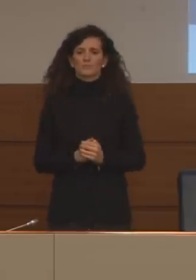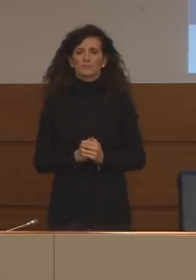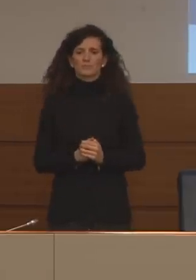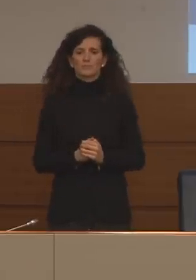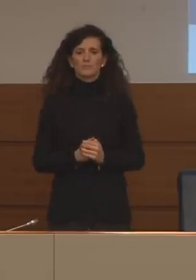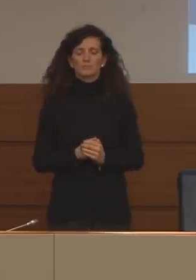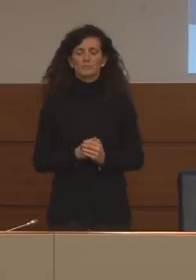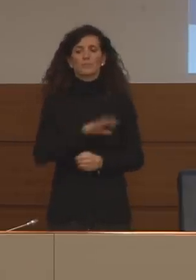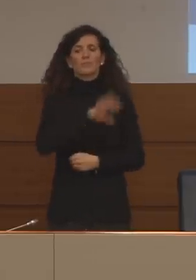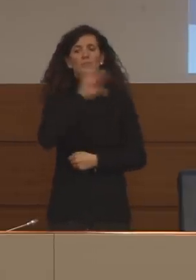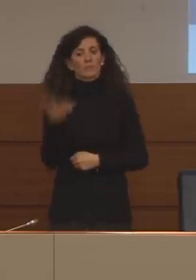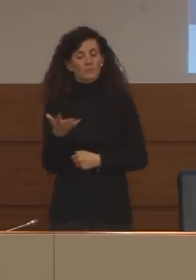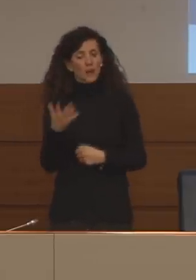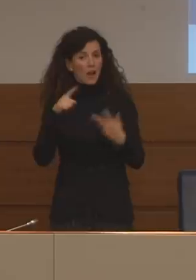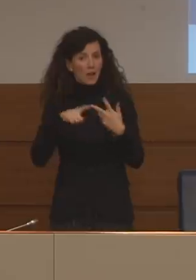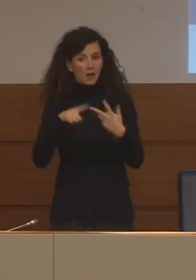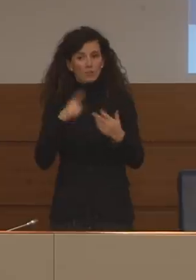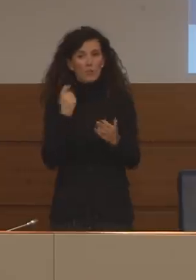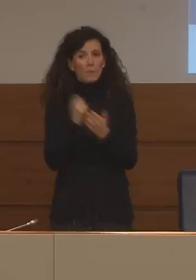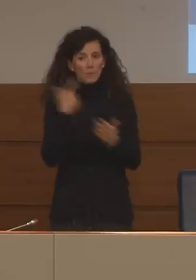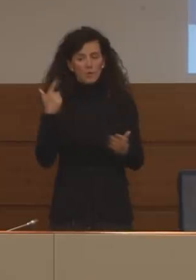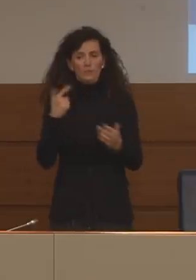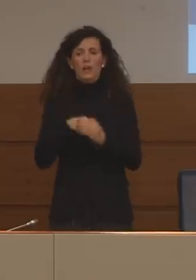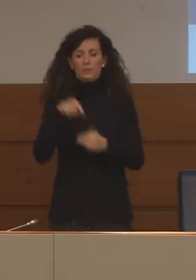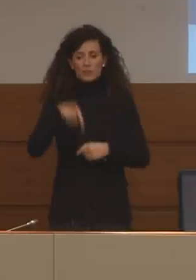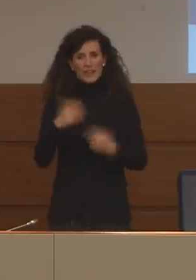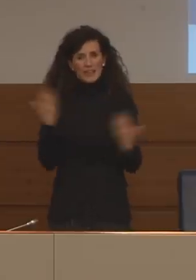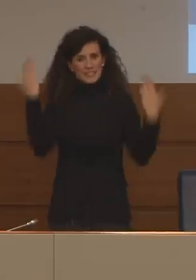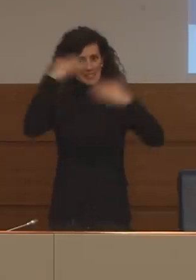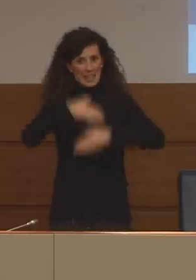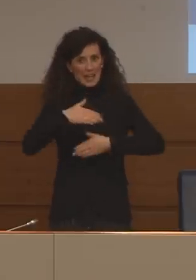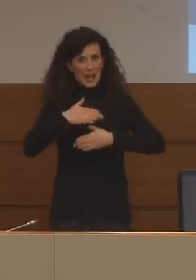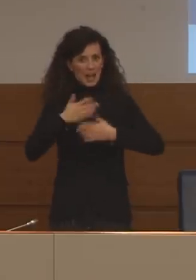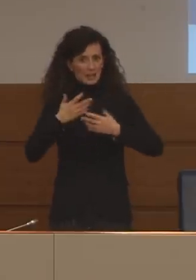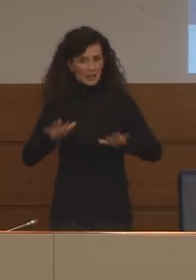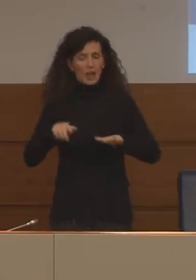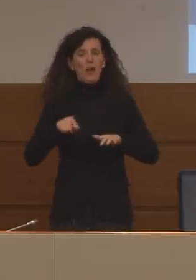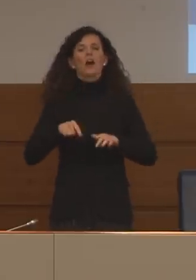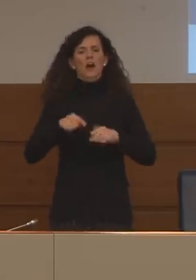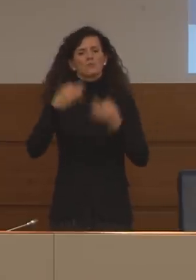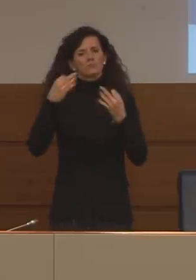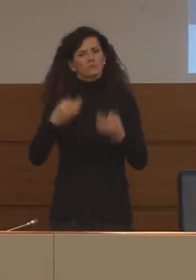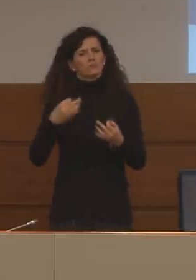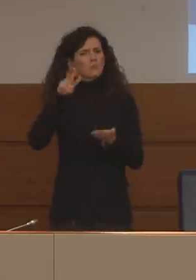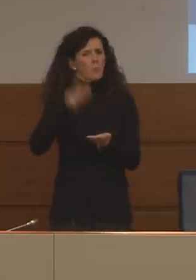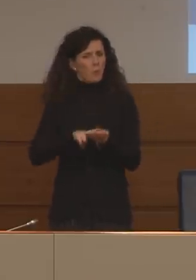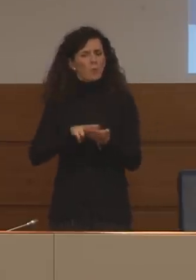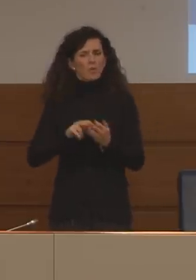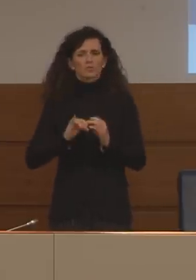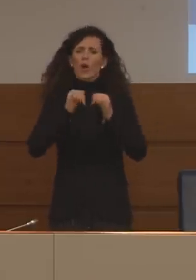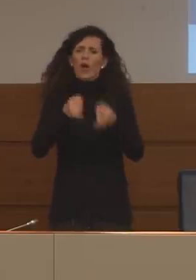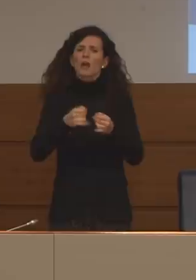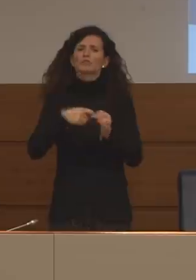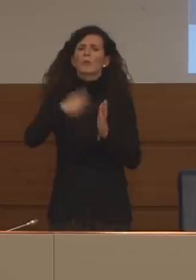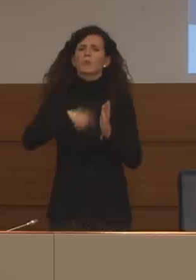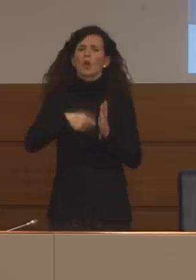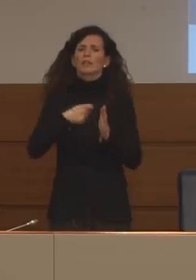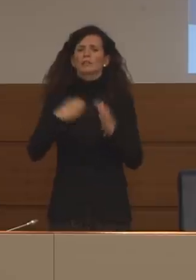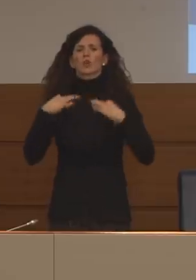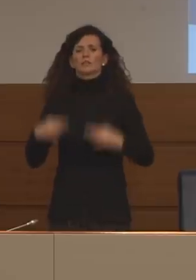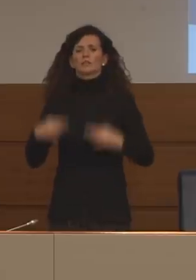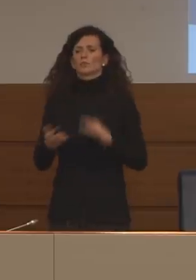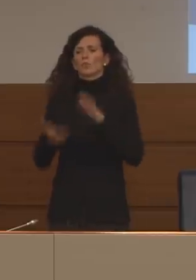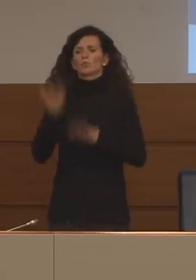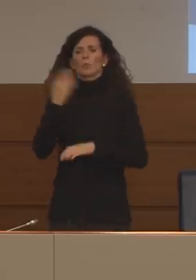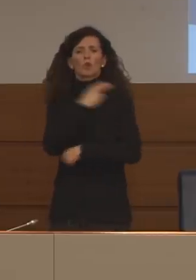che vi annuncio alla fine entro la serata come promesso uscirà il bollettino dell'istituto superiore di sanità